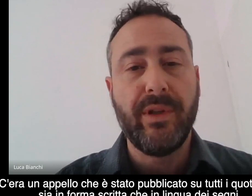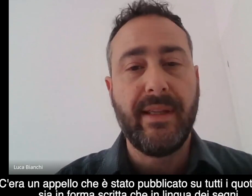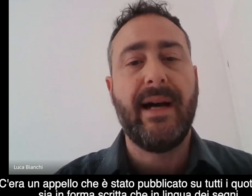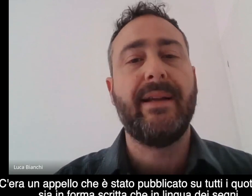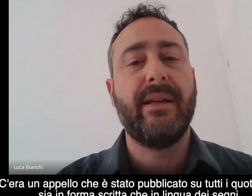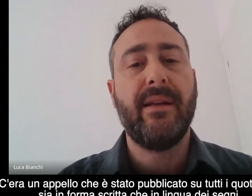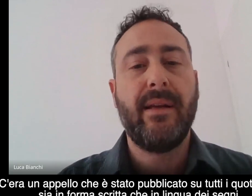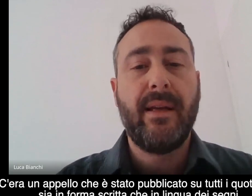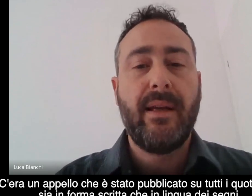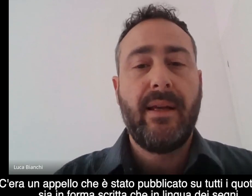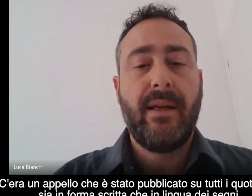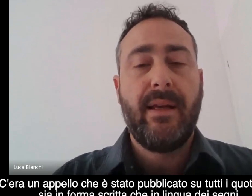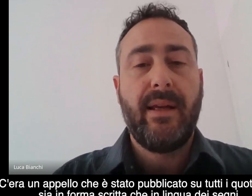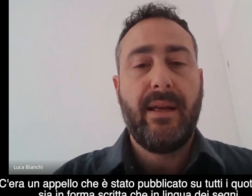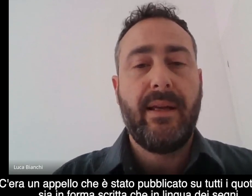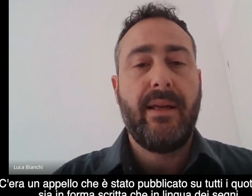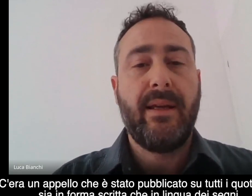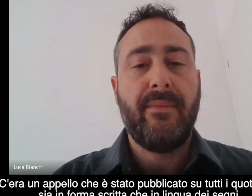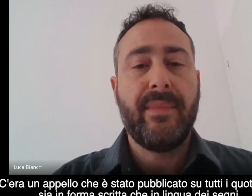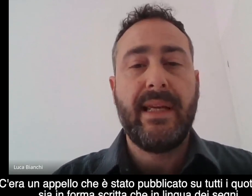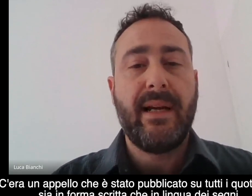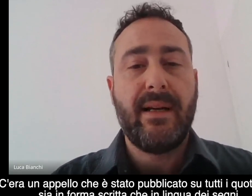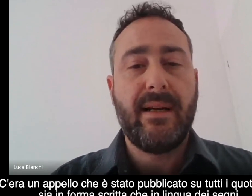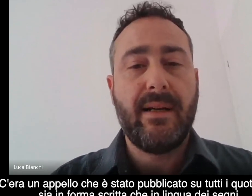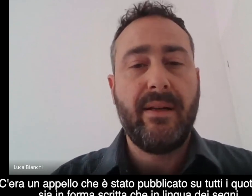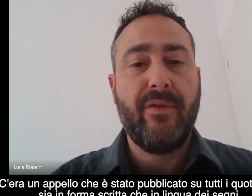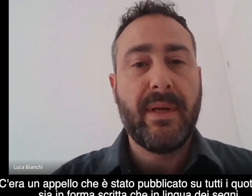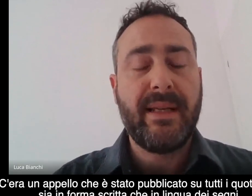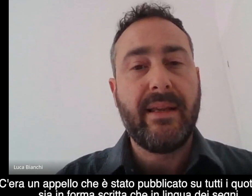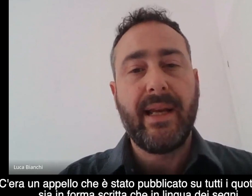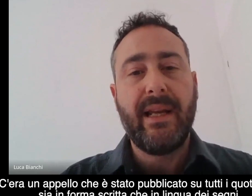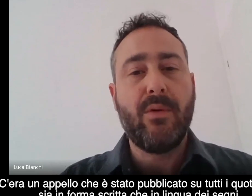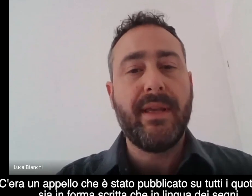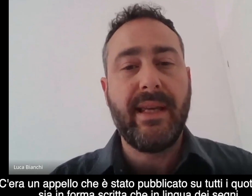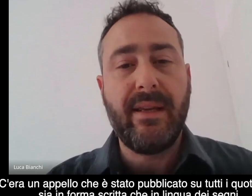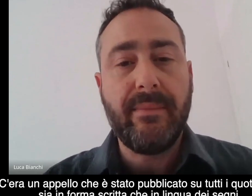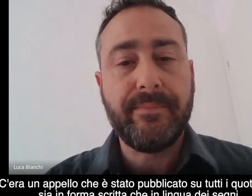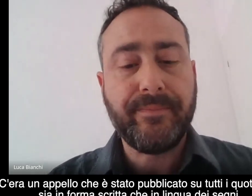quotidiani sia in forma scritta che in lingua dei segni